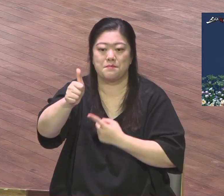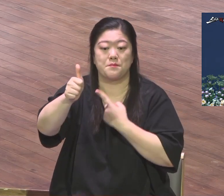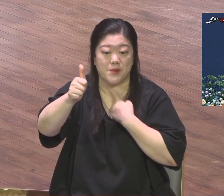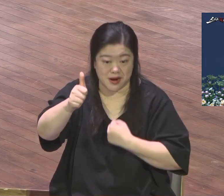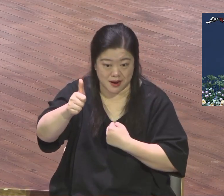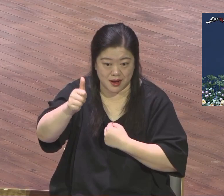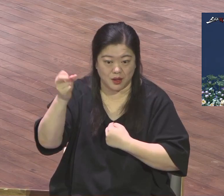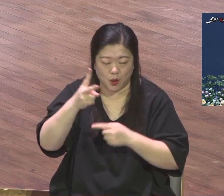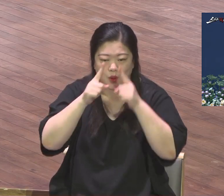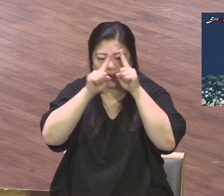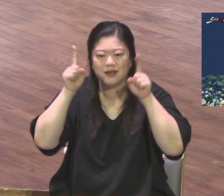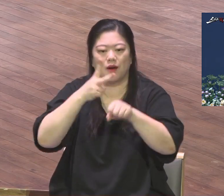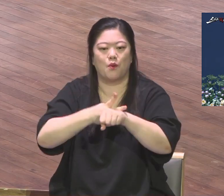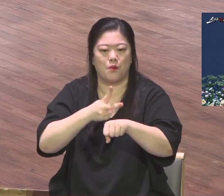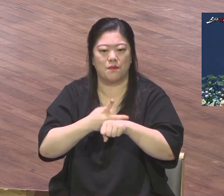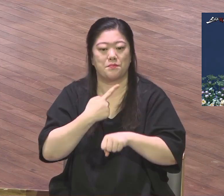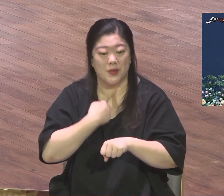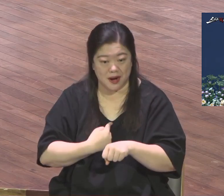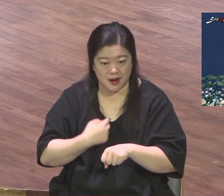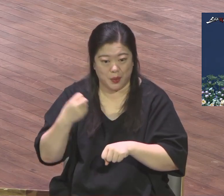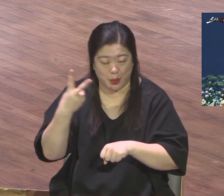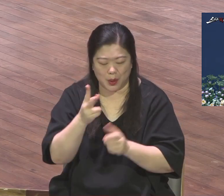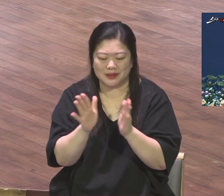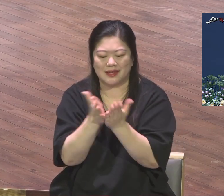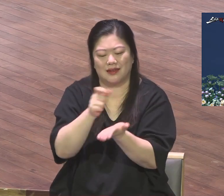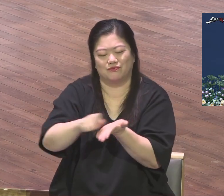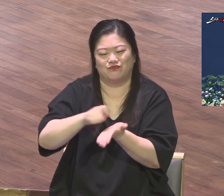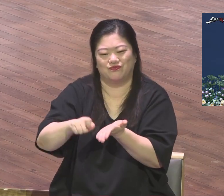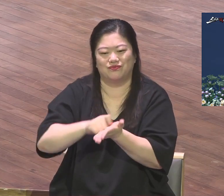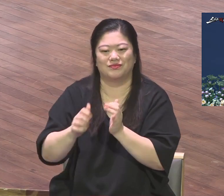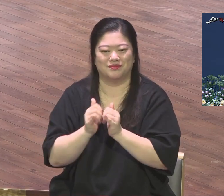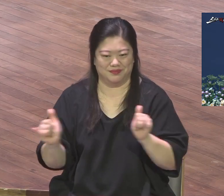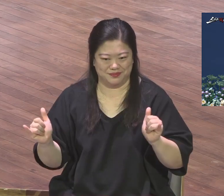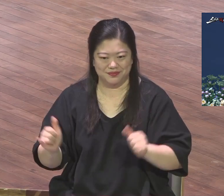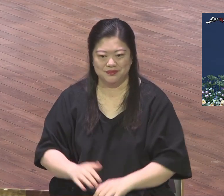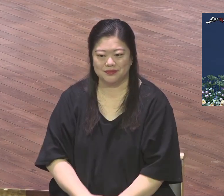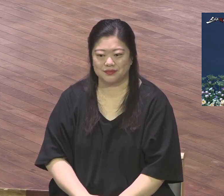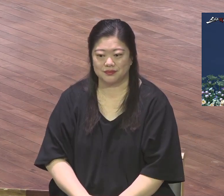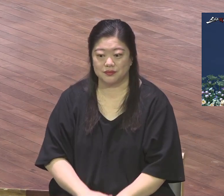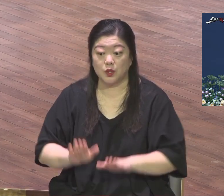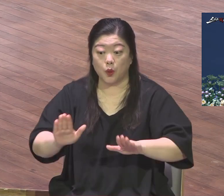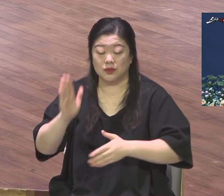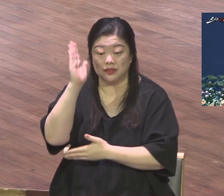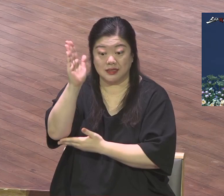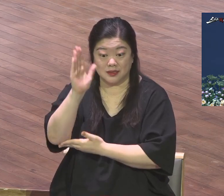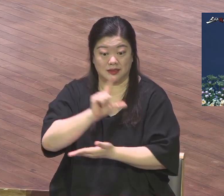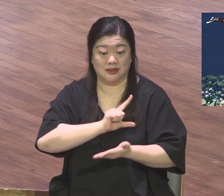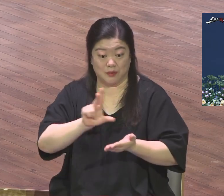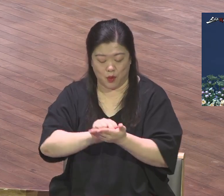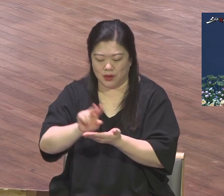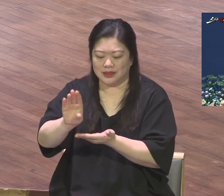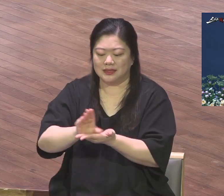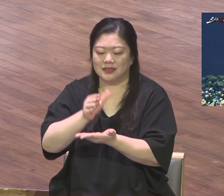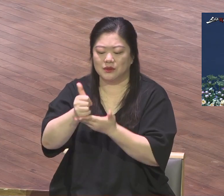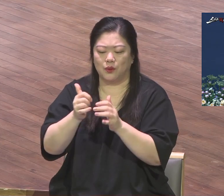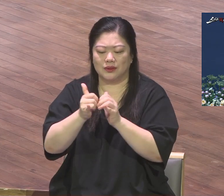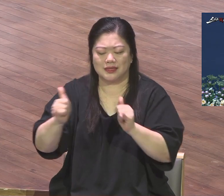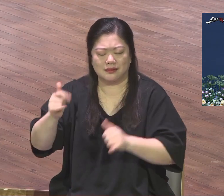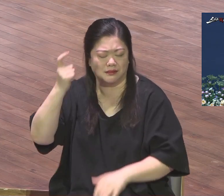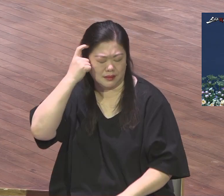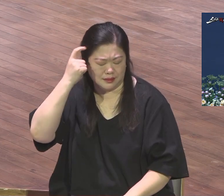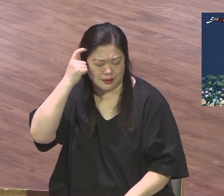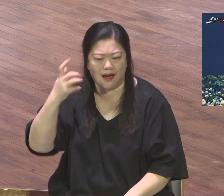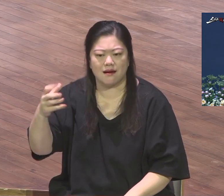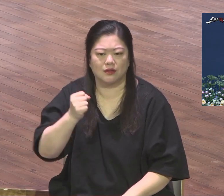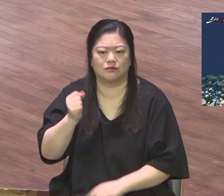현재 시인과 수필가로 활동 중에 계십니다. 그리스도인의 가치관이란 제목으로 말씀 증거해